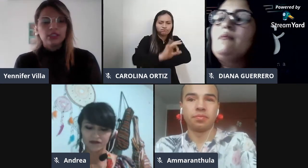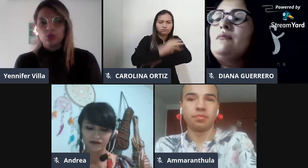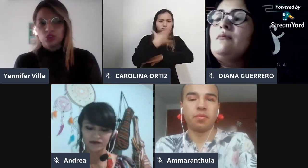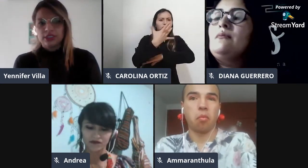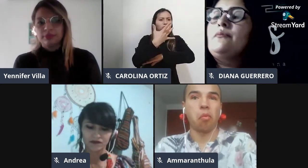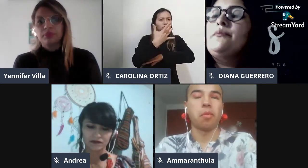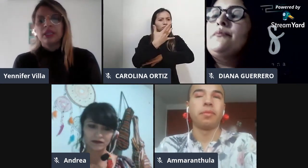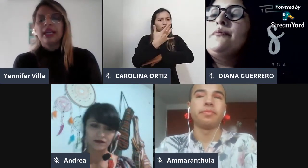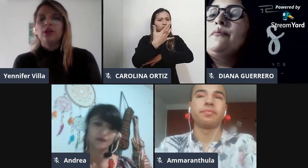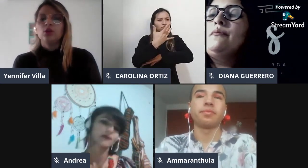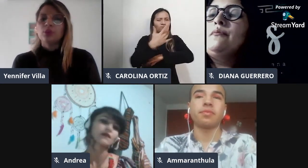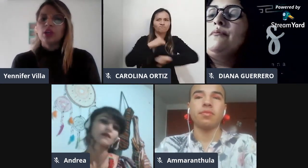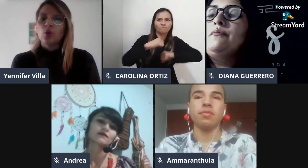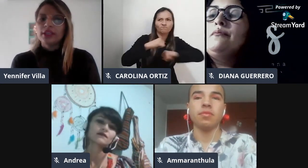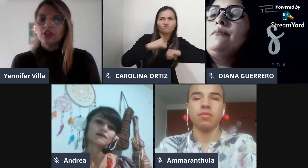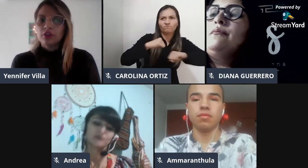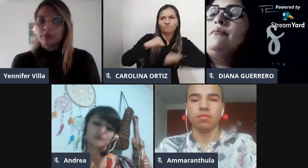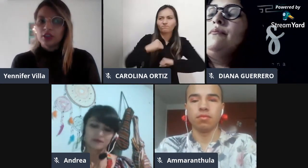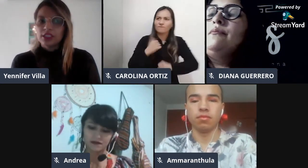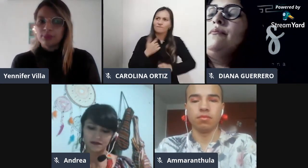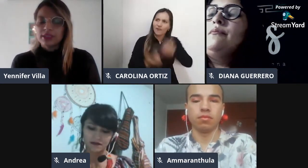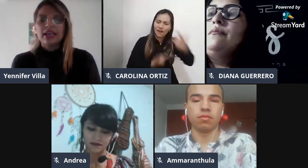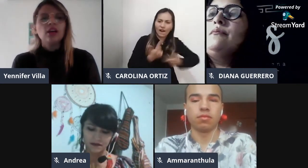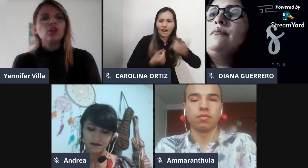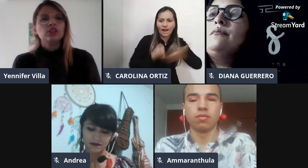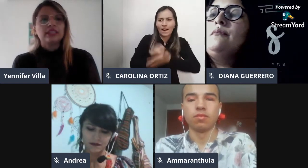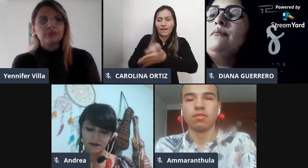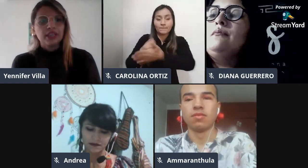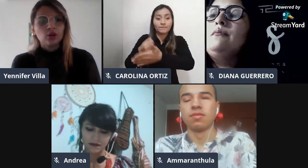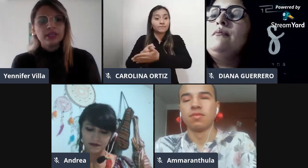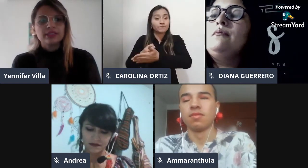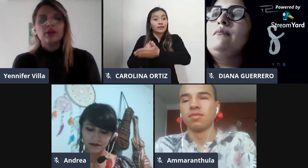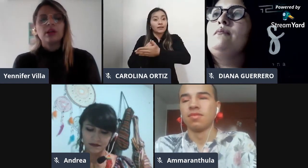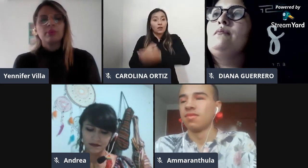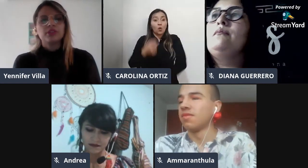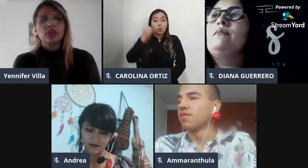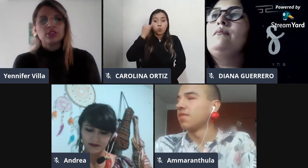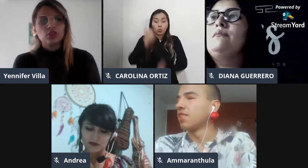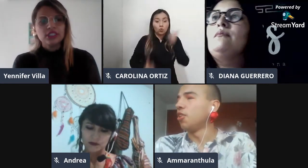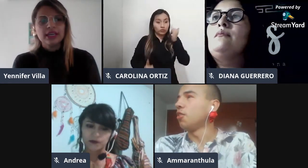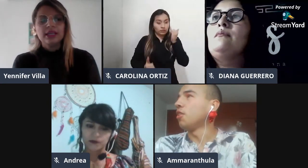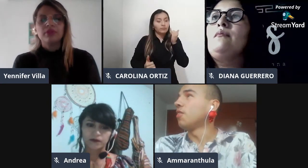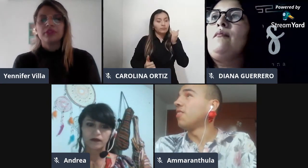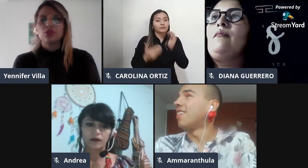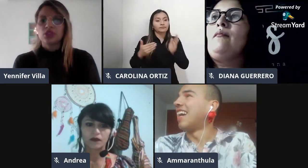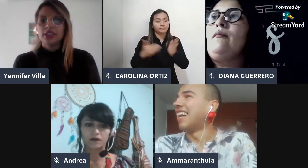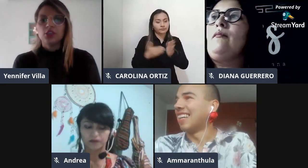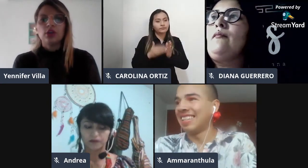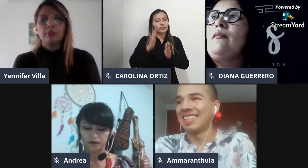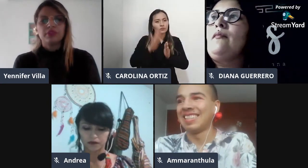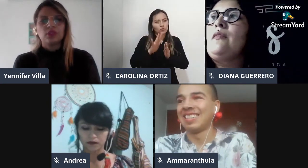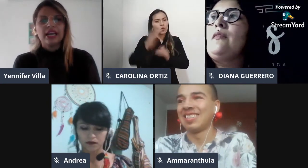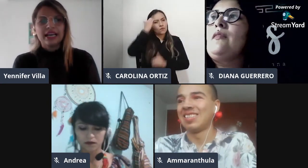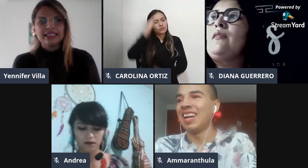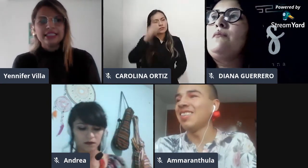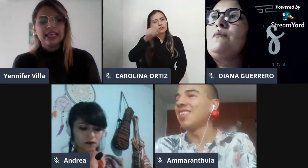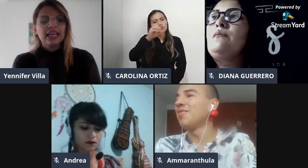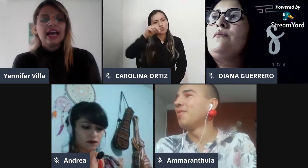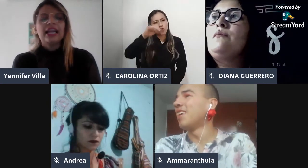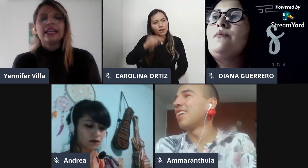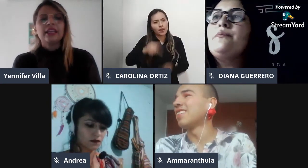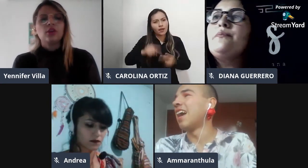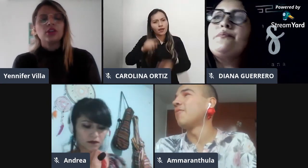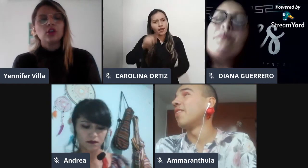en nuestras luchas? El último encuentro fue el miércoles pasado, donde también conversaron la profesora Sonia, el profesor Sergio, la profesora